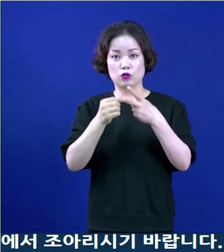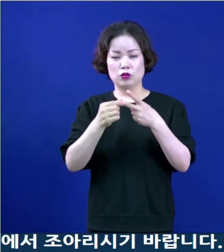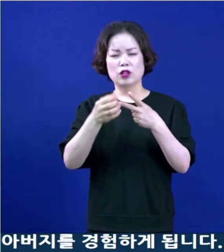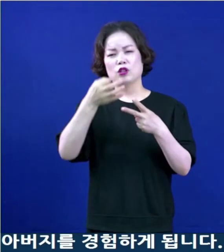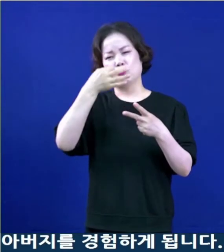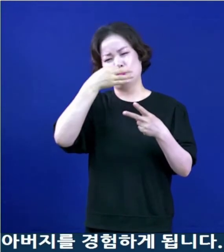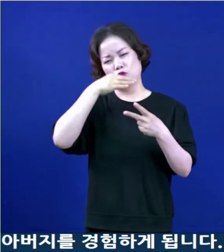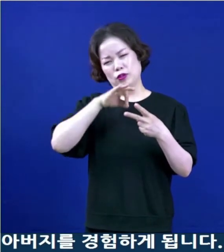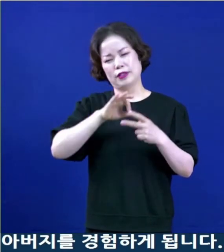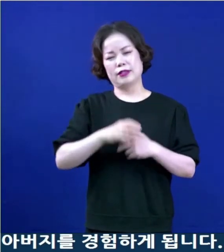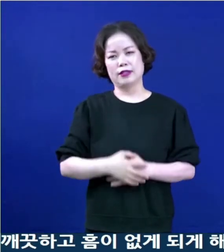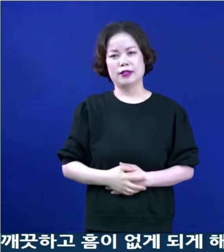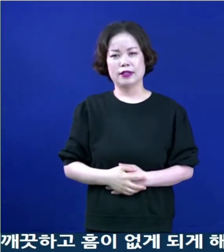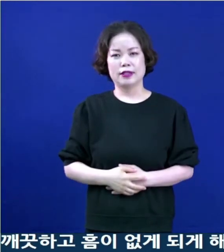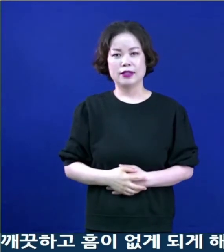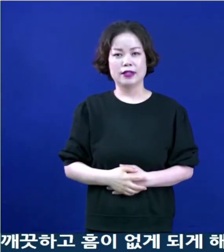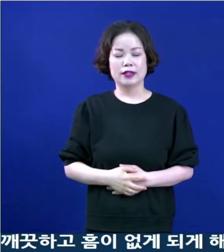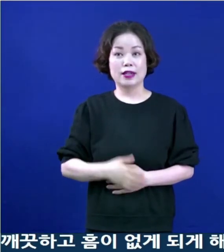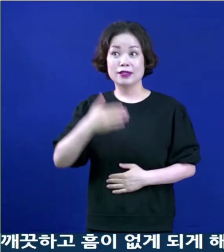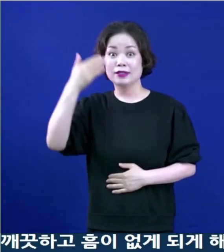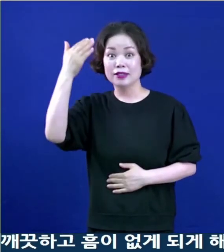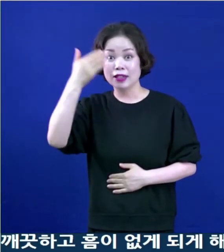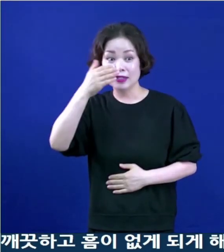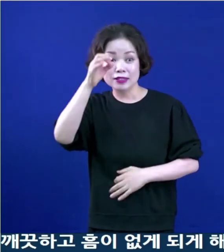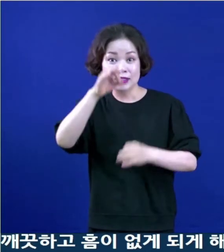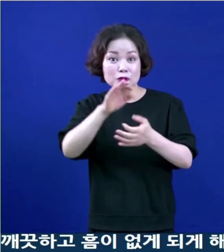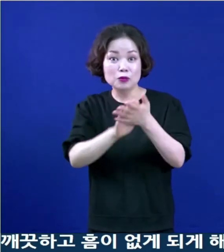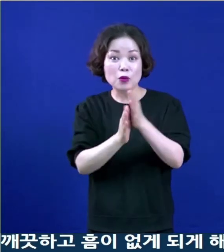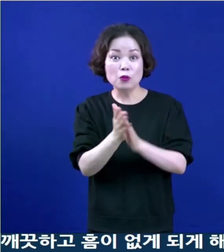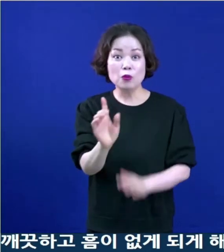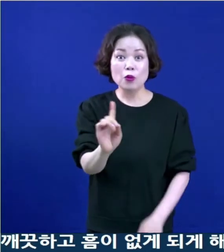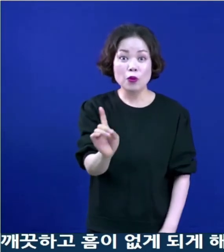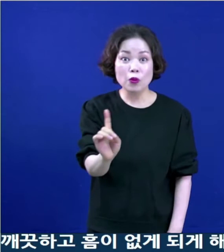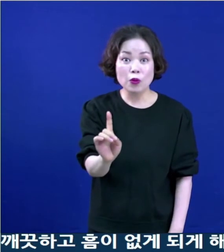유익입니다. 깨끗하고 흠이 없다는 것은